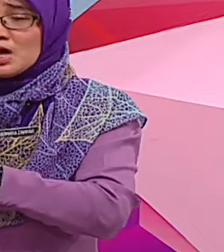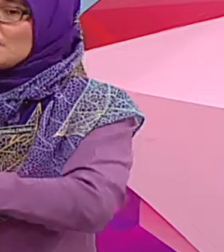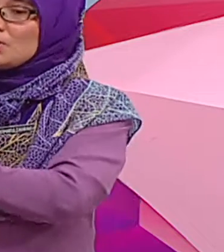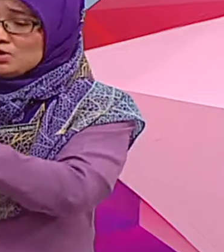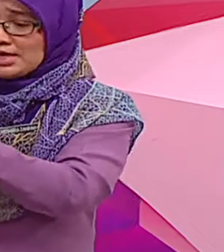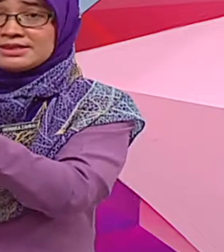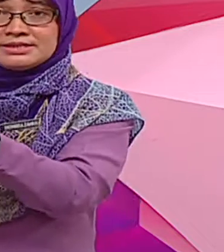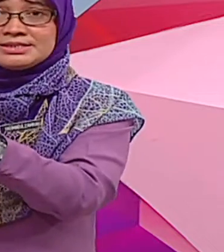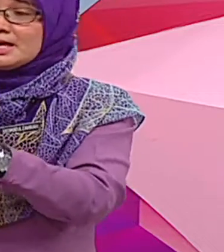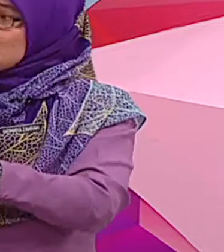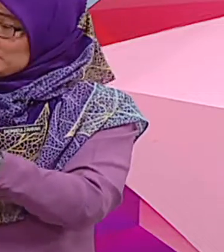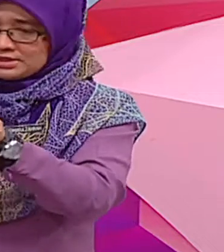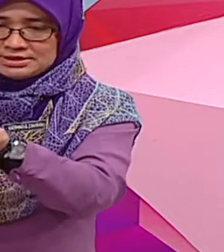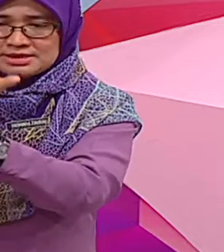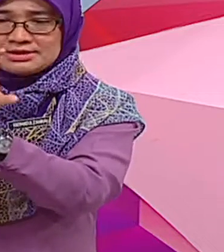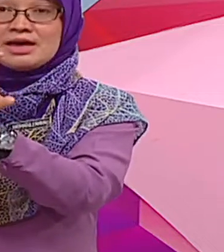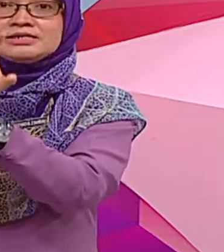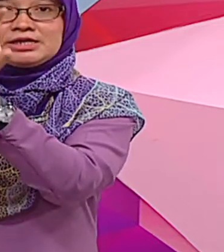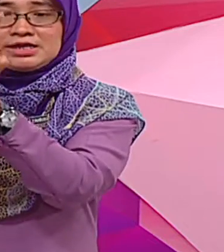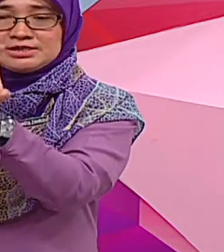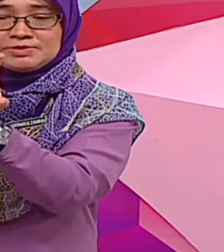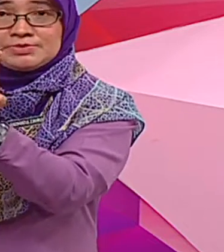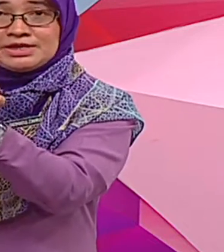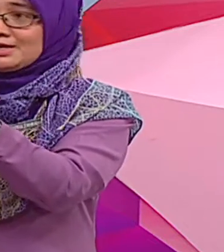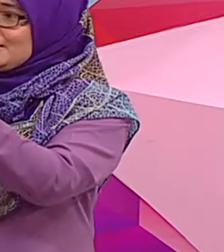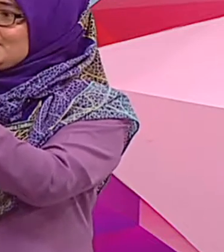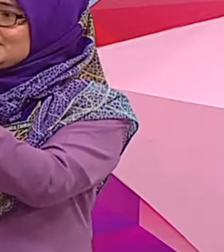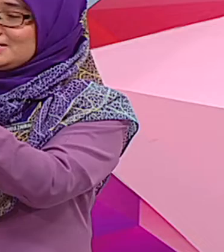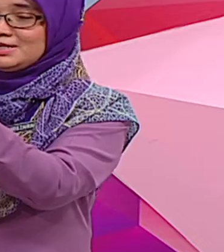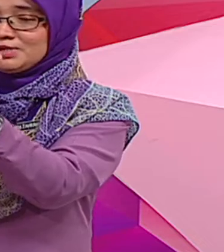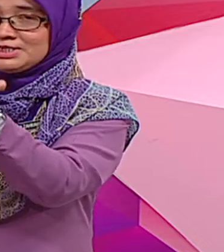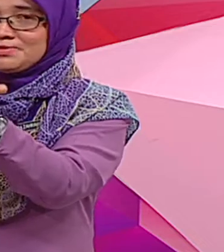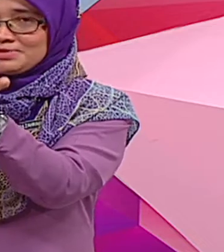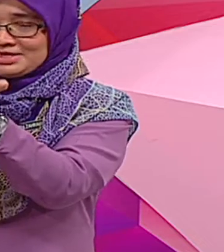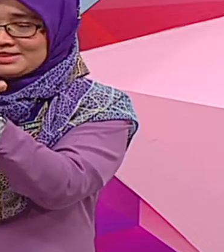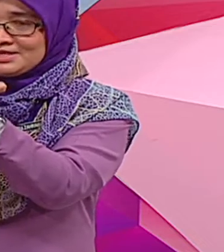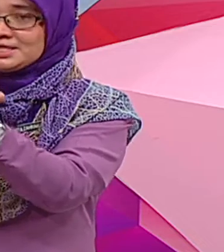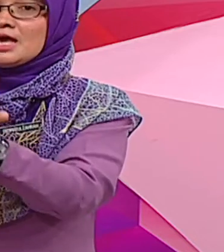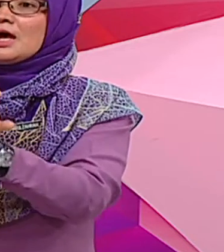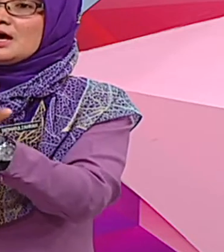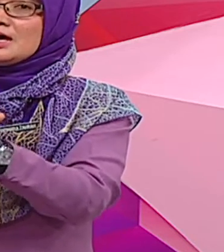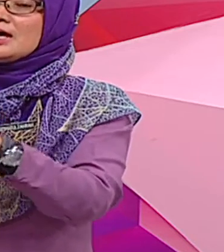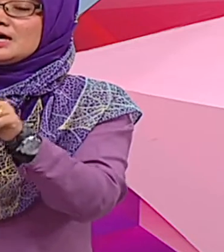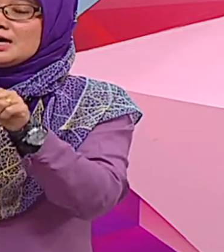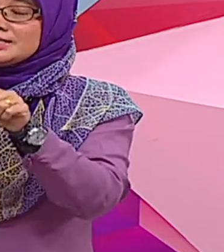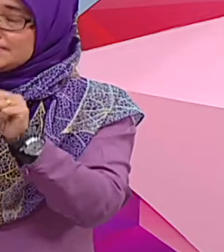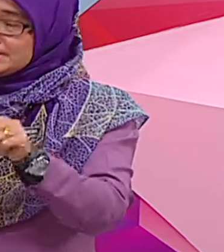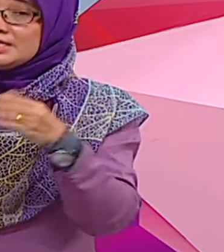pokoknya echtes Phuket skeptis Icha dedicated SMS one is ada di macam yes ah Sebenarnya